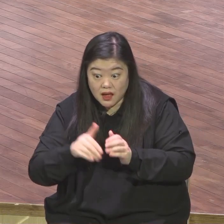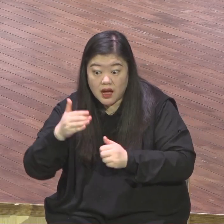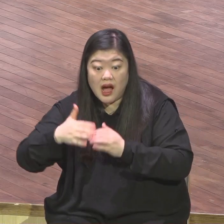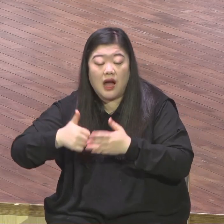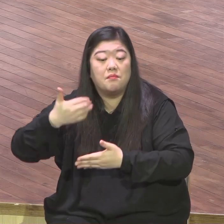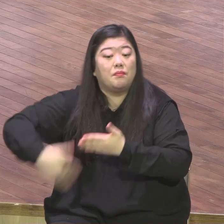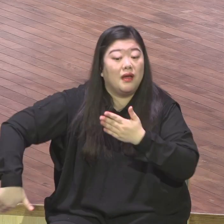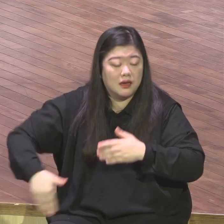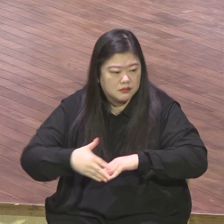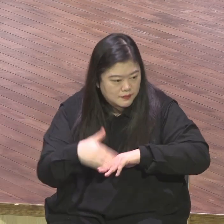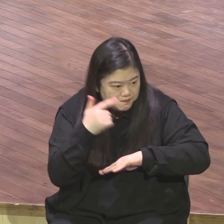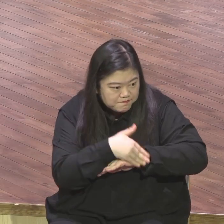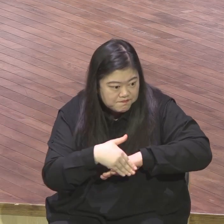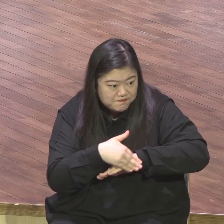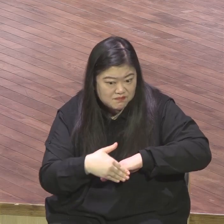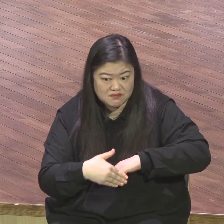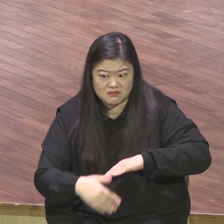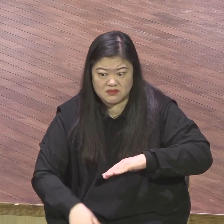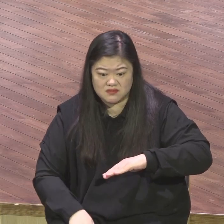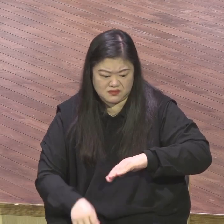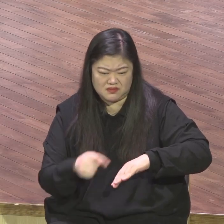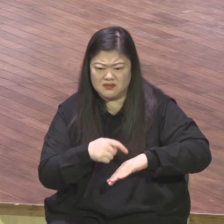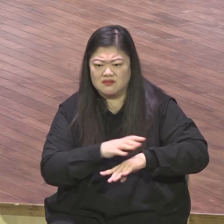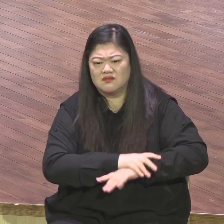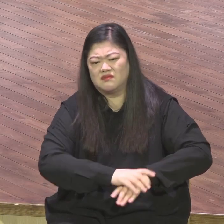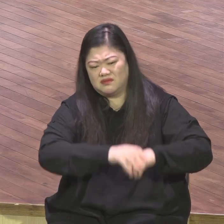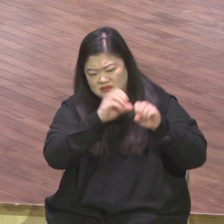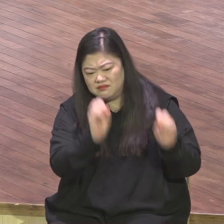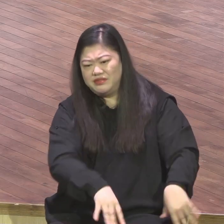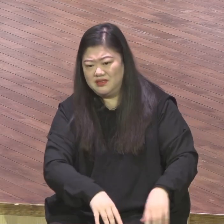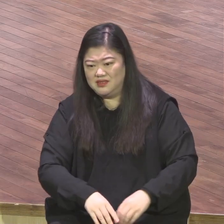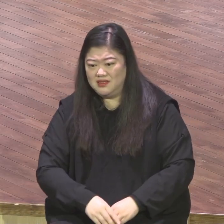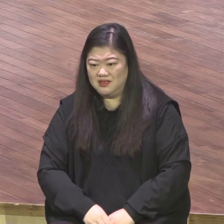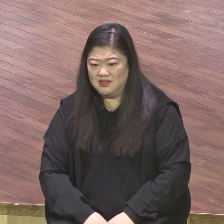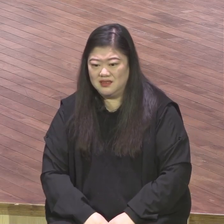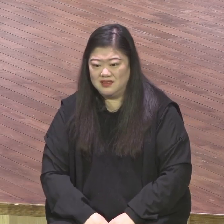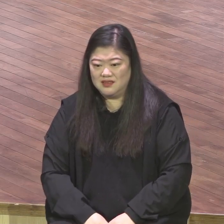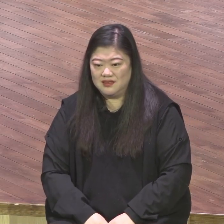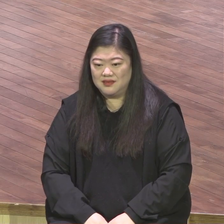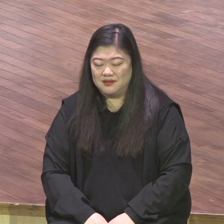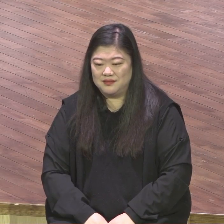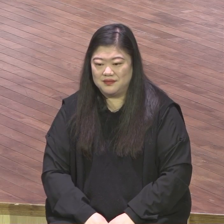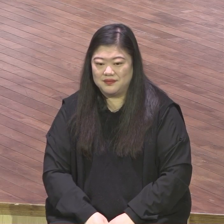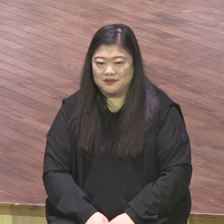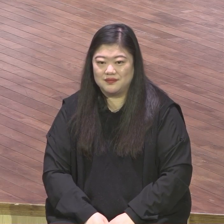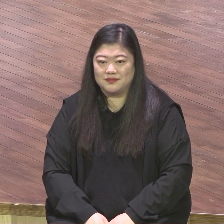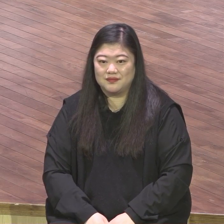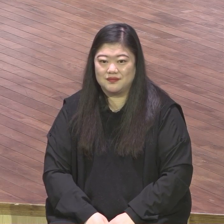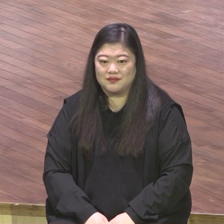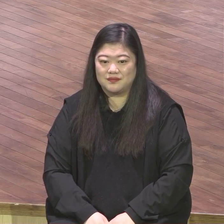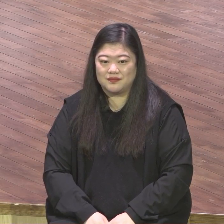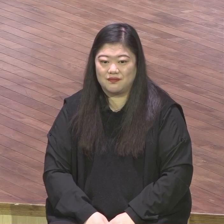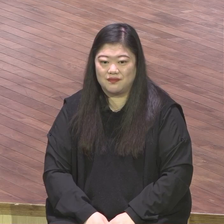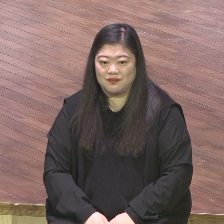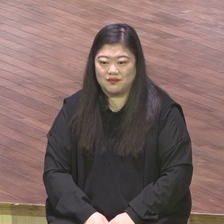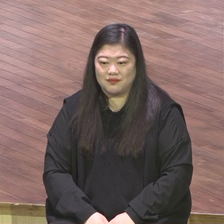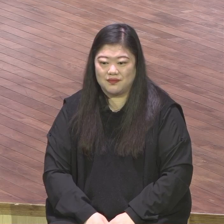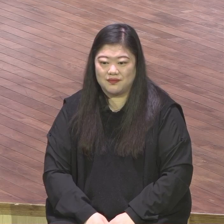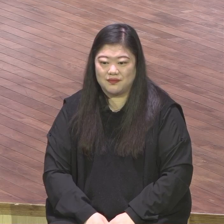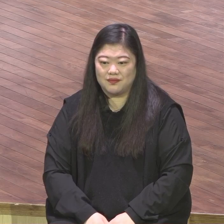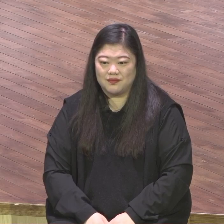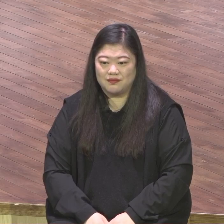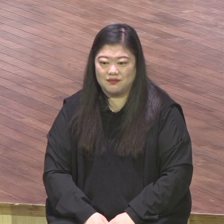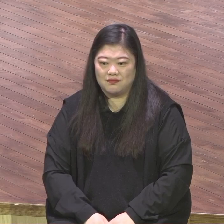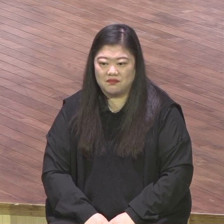당들 마찬가지 어리석은 사람들. 그러니까 뭐 계속 다투고 뉴스 자체가 다투는 거면 나는 허영만 나옵니다.